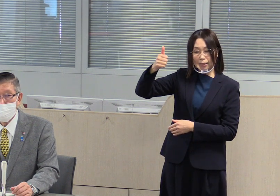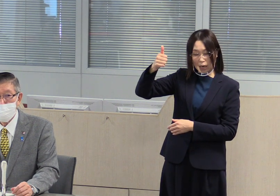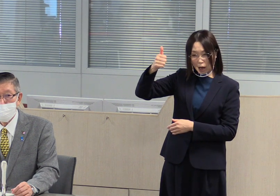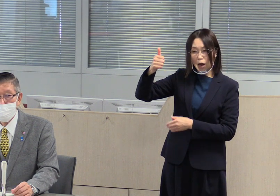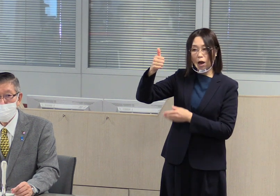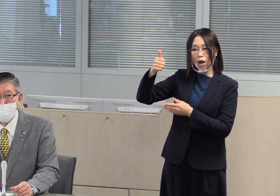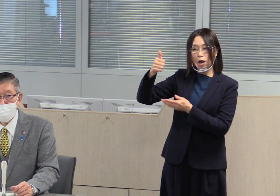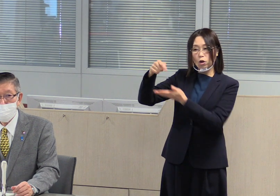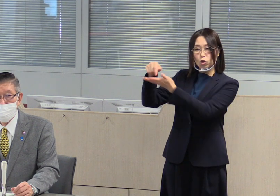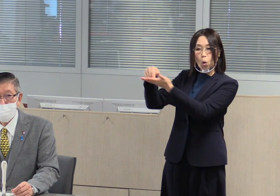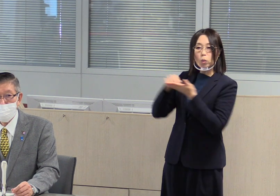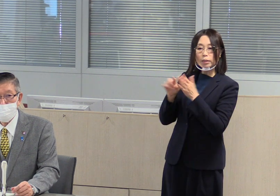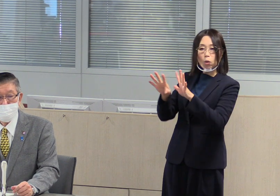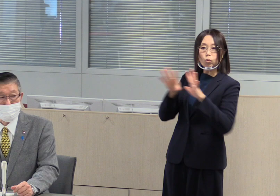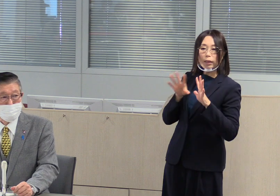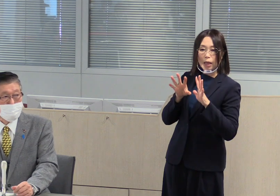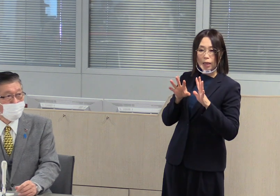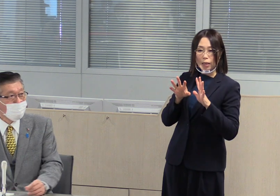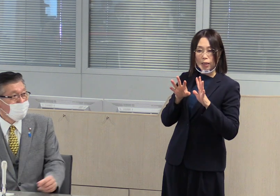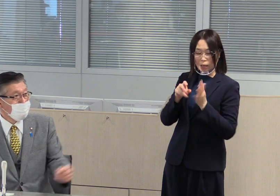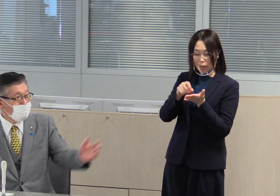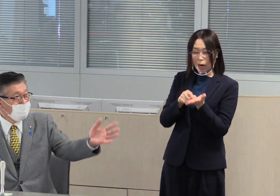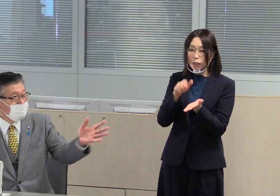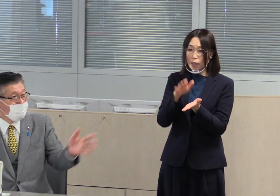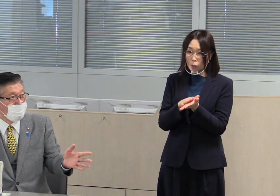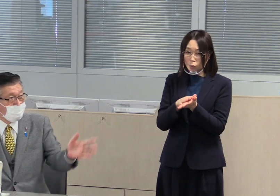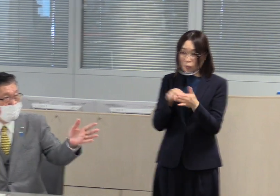どういったものを想定しているんでしょうか。